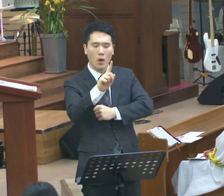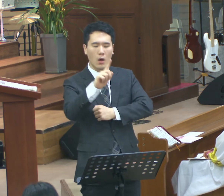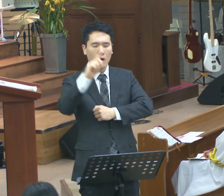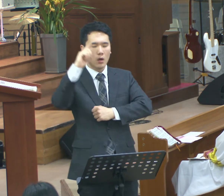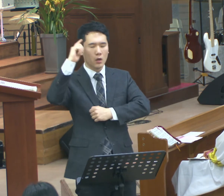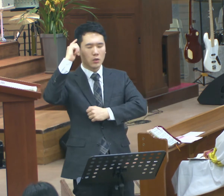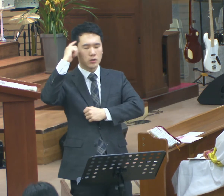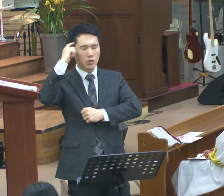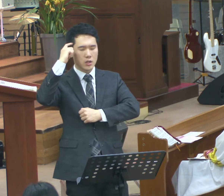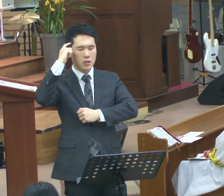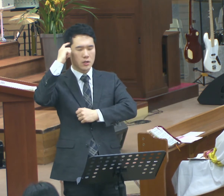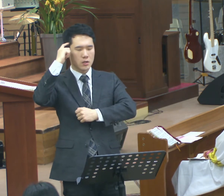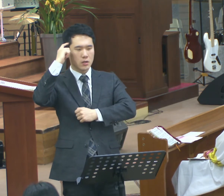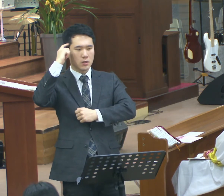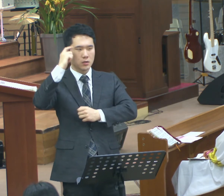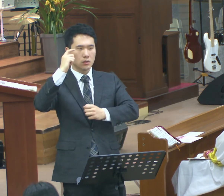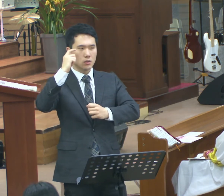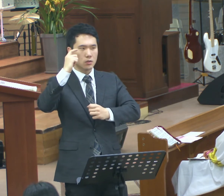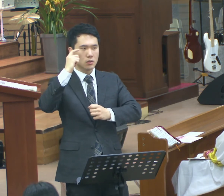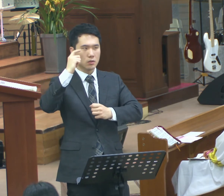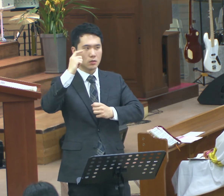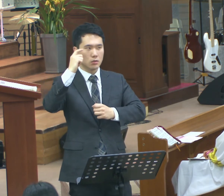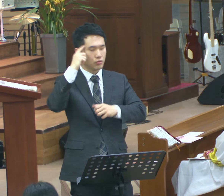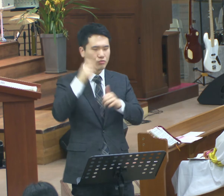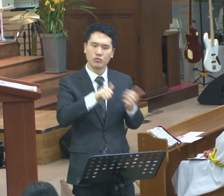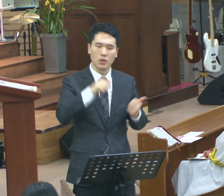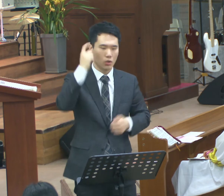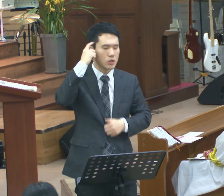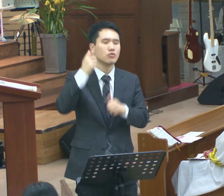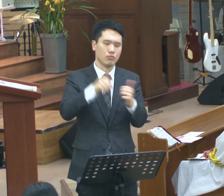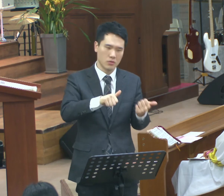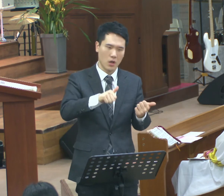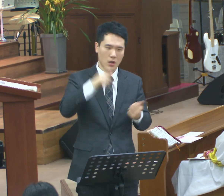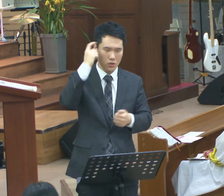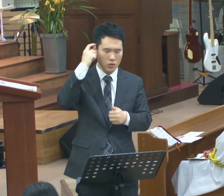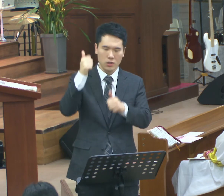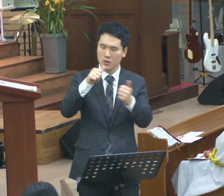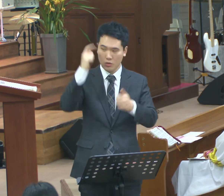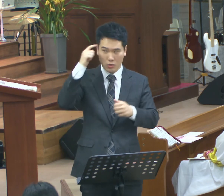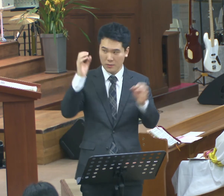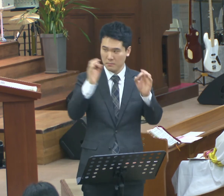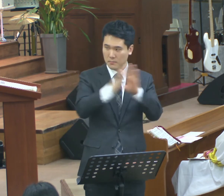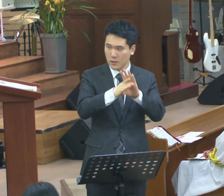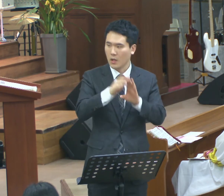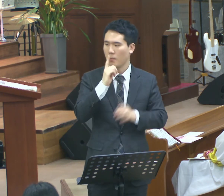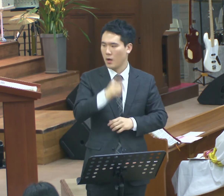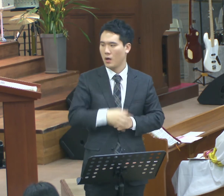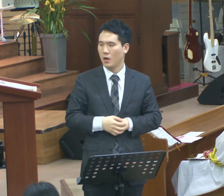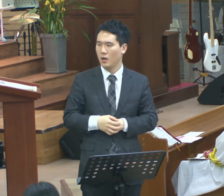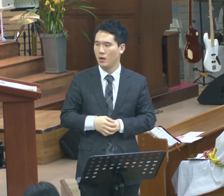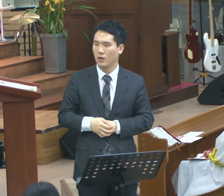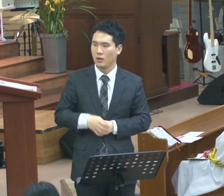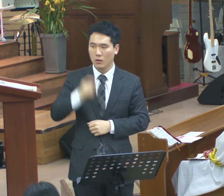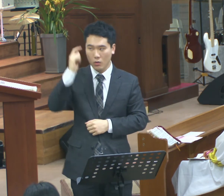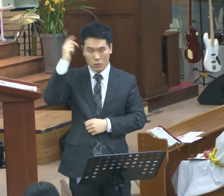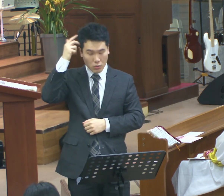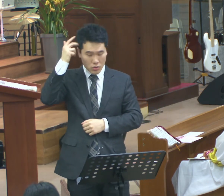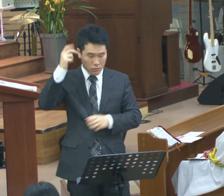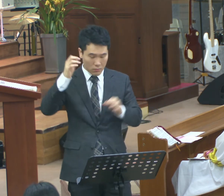그러니까 주님이 딱 갔을 때 바람이 딱 그치는 걸 보고 좋다기보다는 정신을 잃을 정도가 됐다 이런